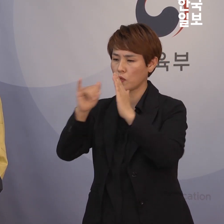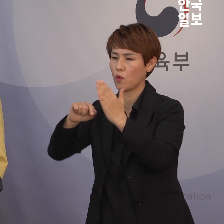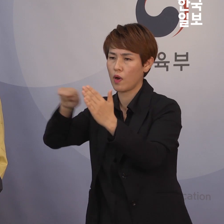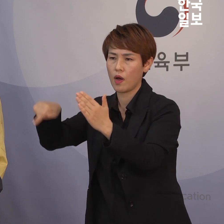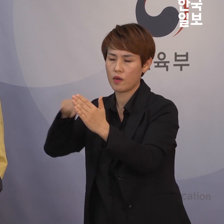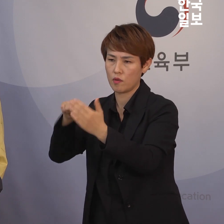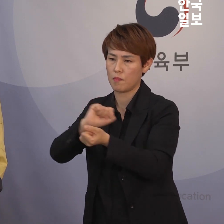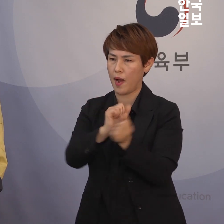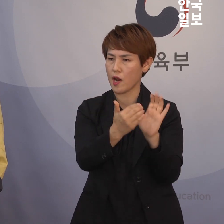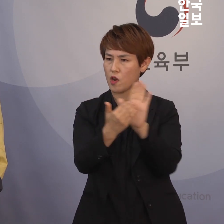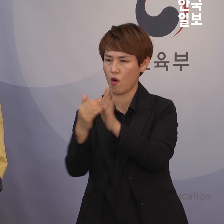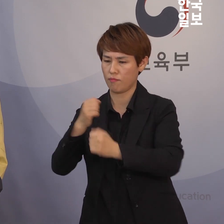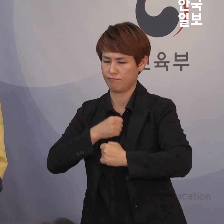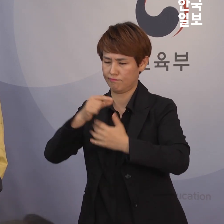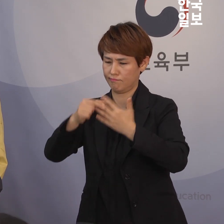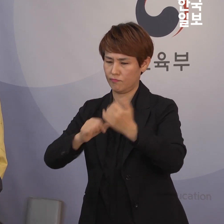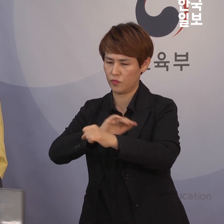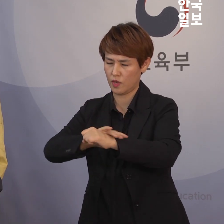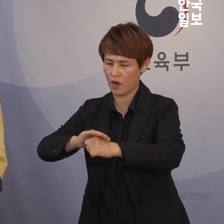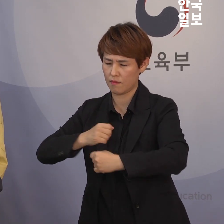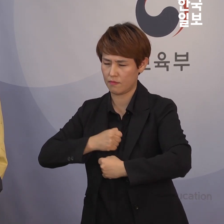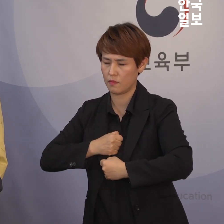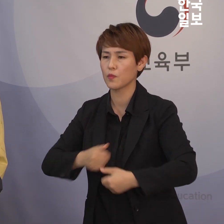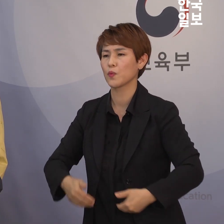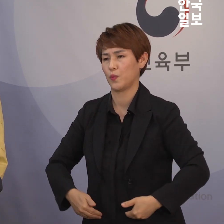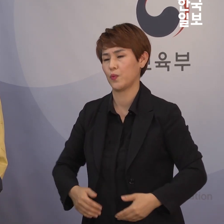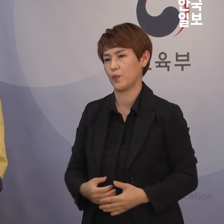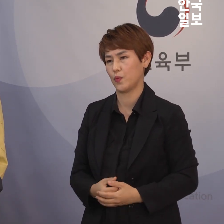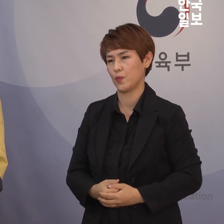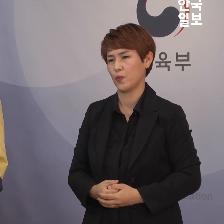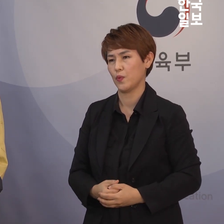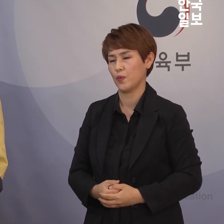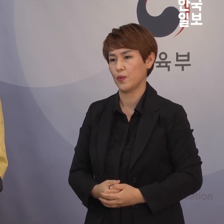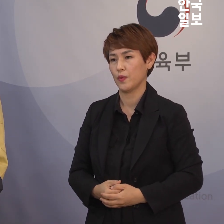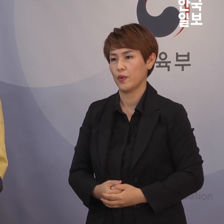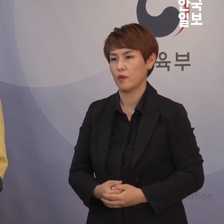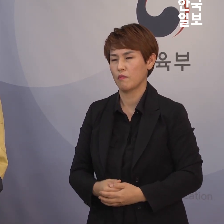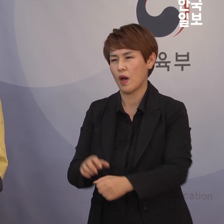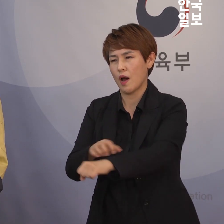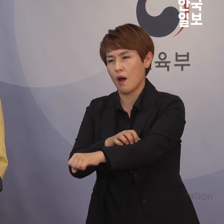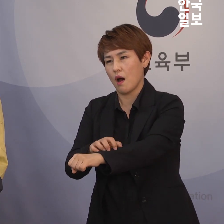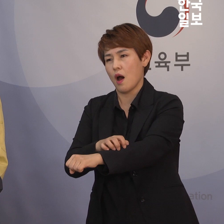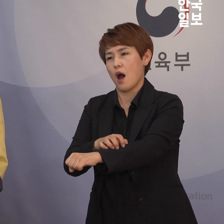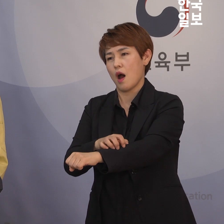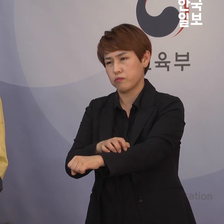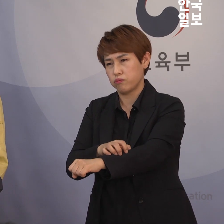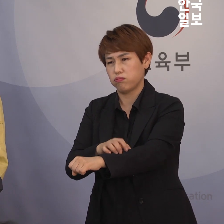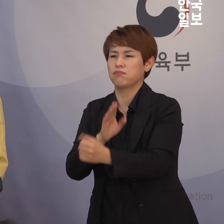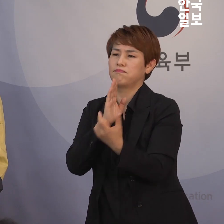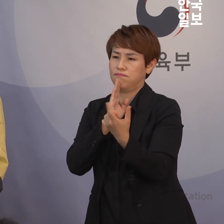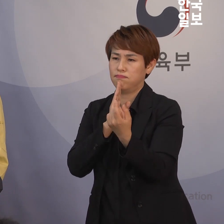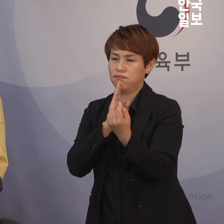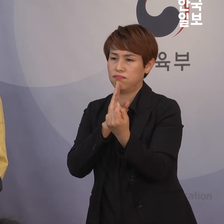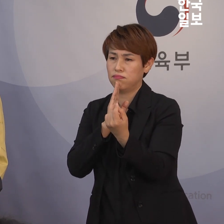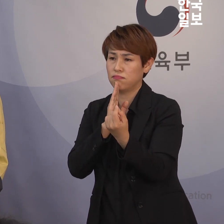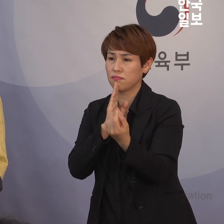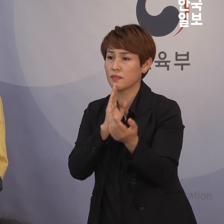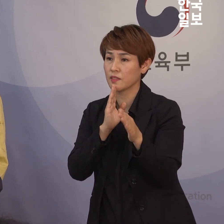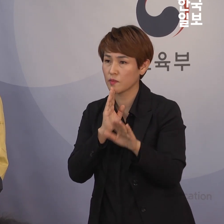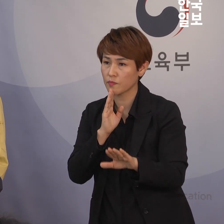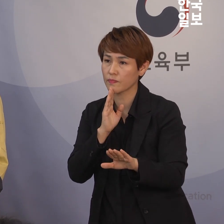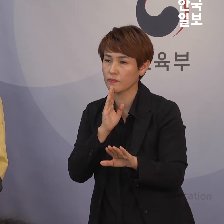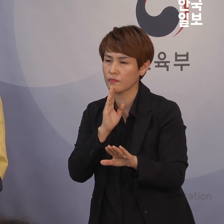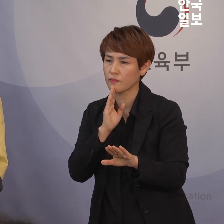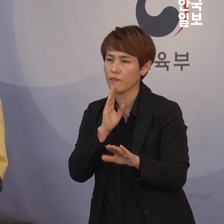방역 지침을 잘 지켜야 합니다. 우리 모두에게 불편한 일상이 될 수도 있습니다.